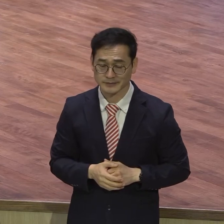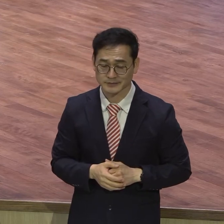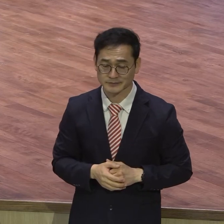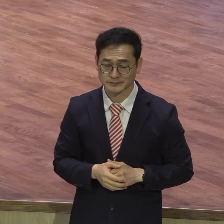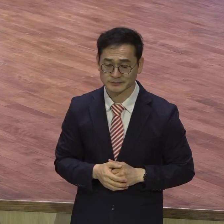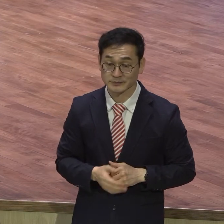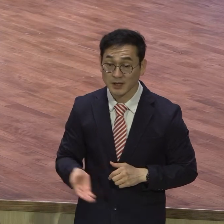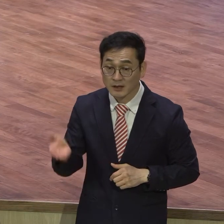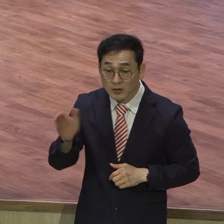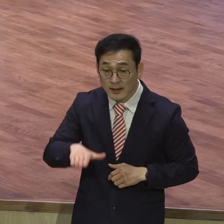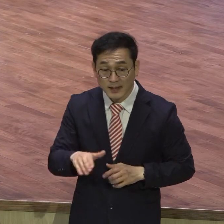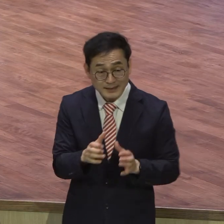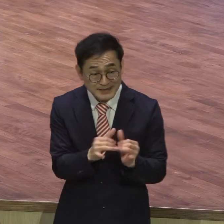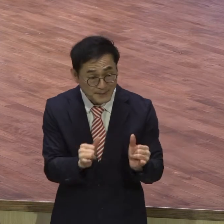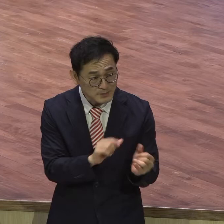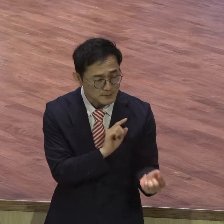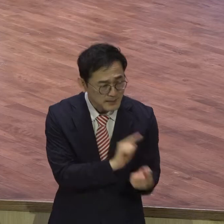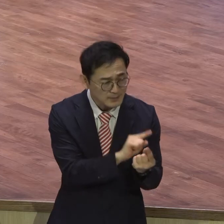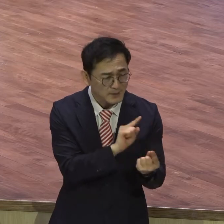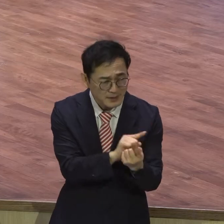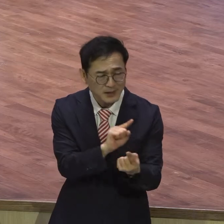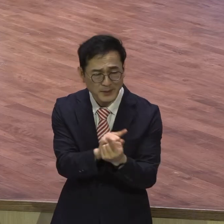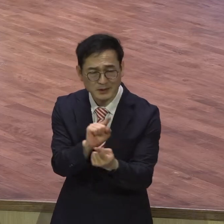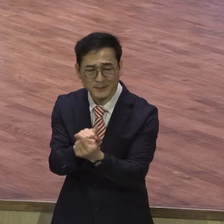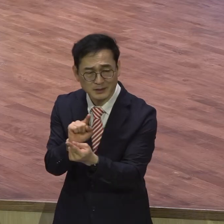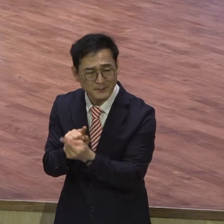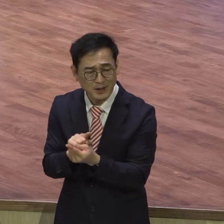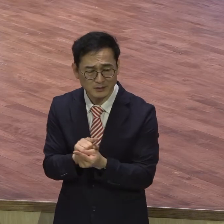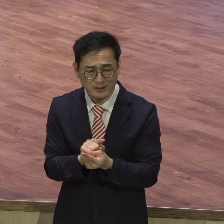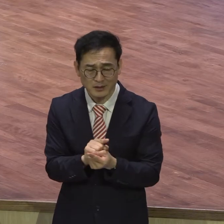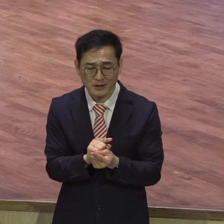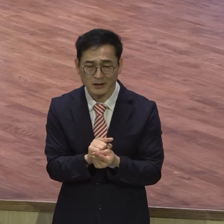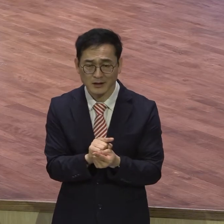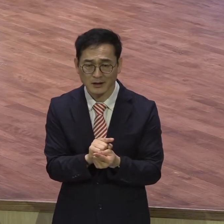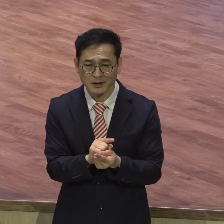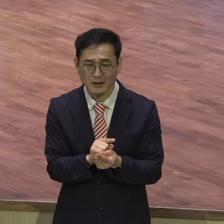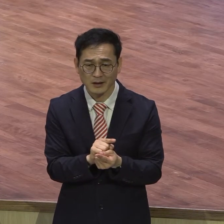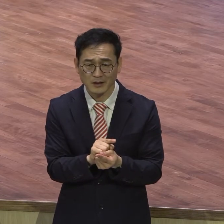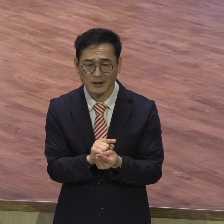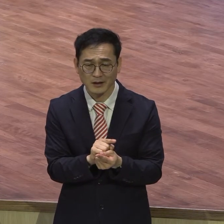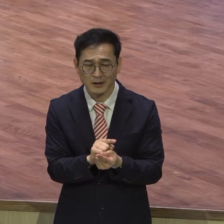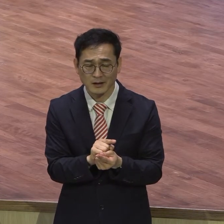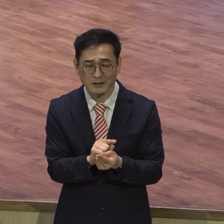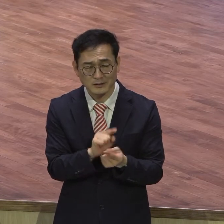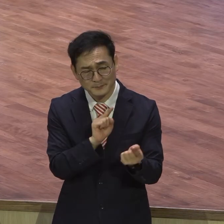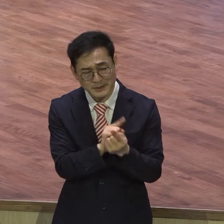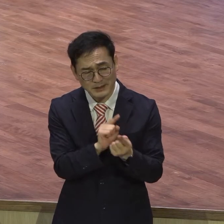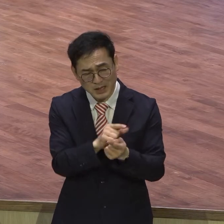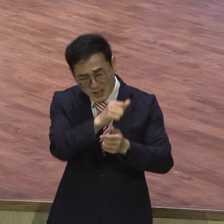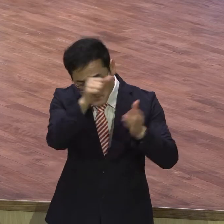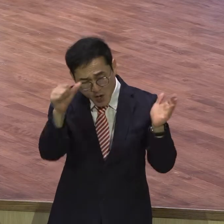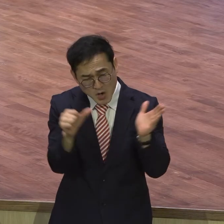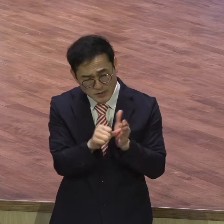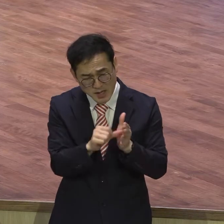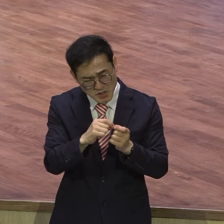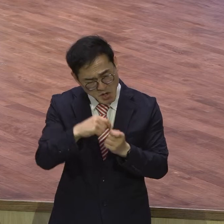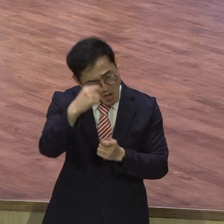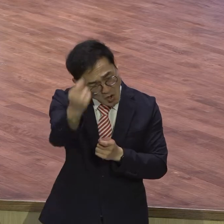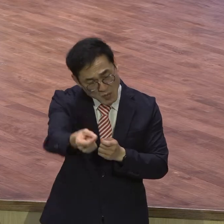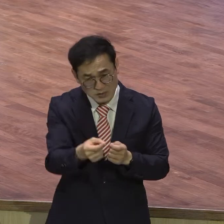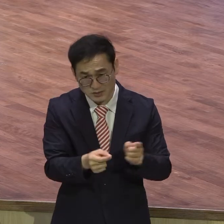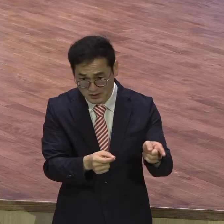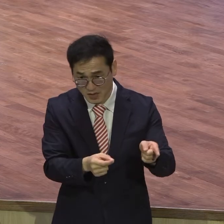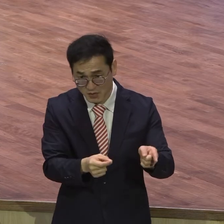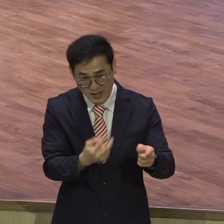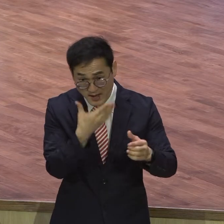안타깝게도 인간의 만남이라는 것은 인간의 만남이라는 것은 어느 순간 어떻게 될지 몰라요 결혼